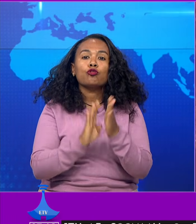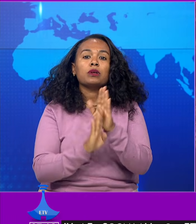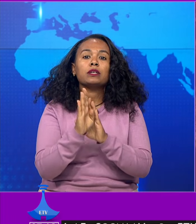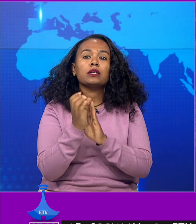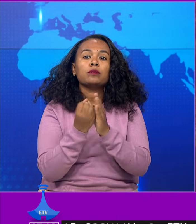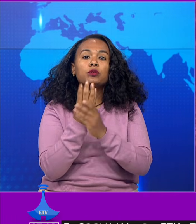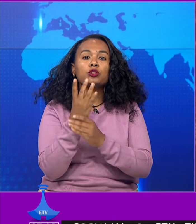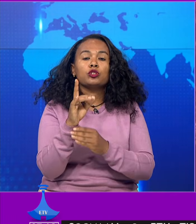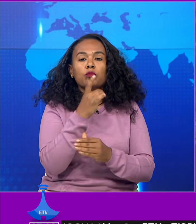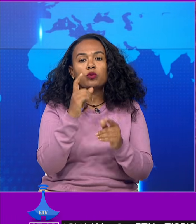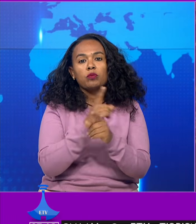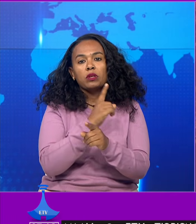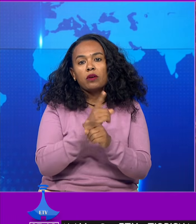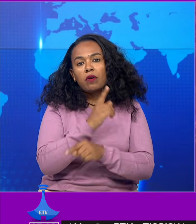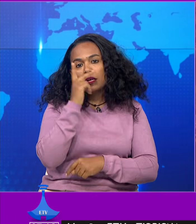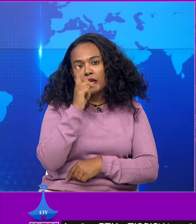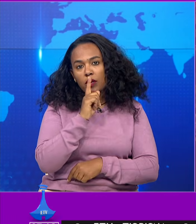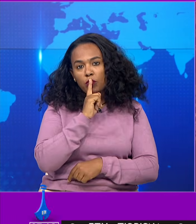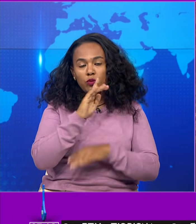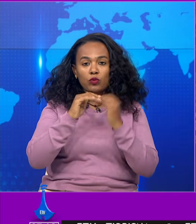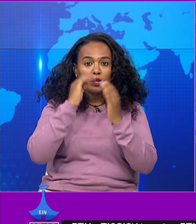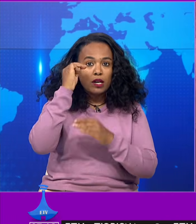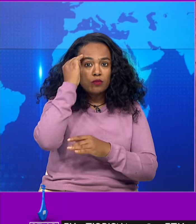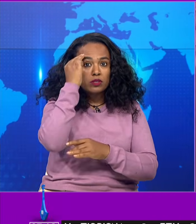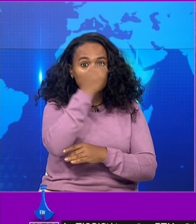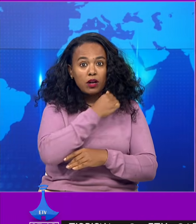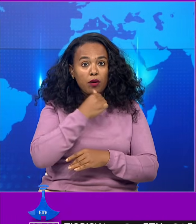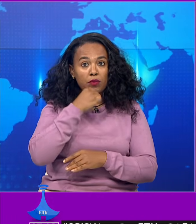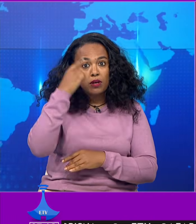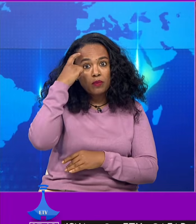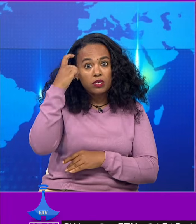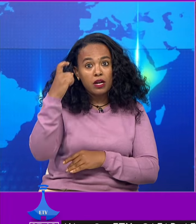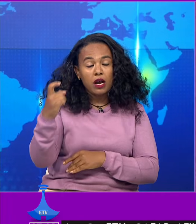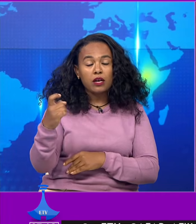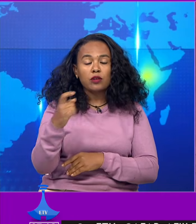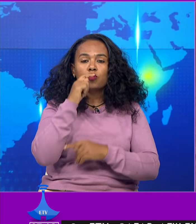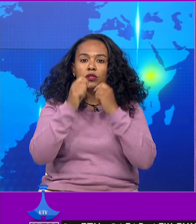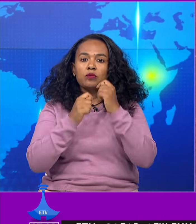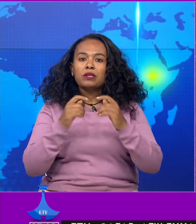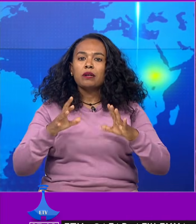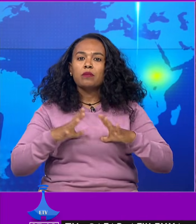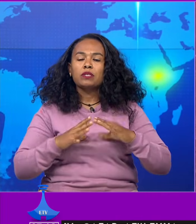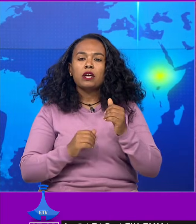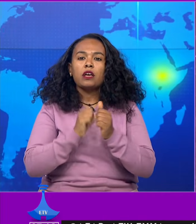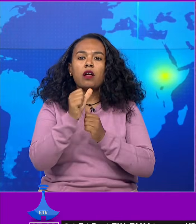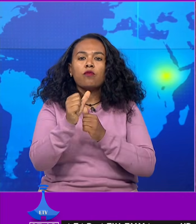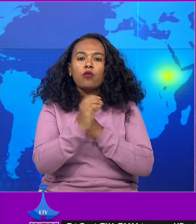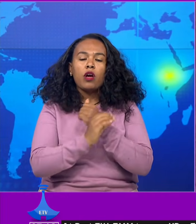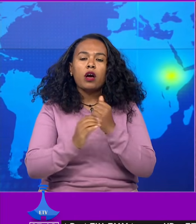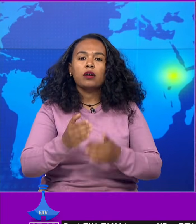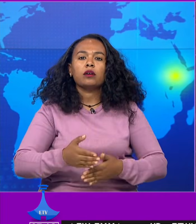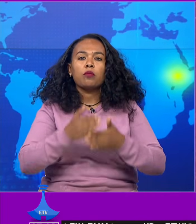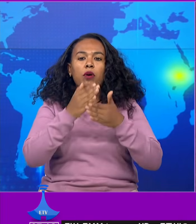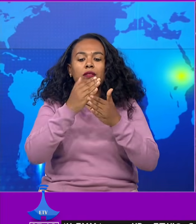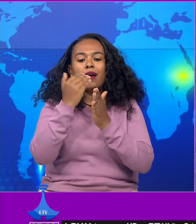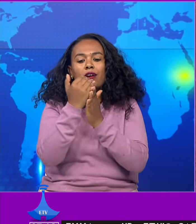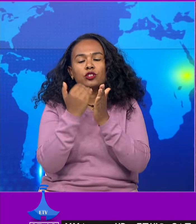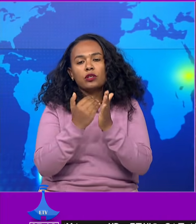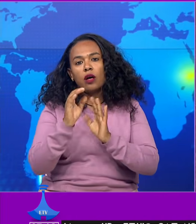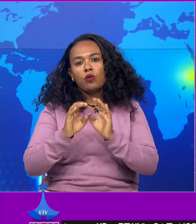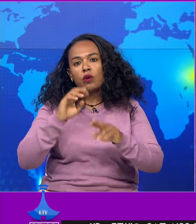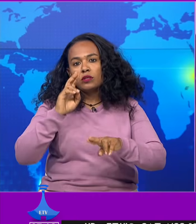እንደሚሆን በተግባር የታየበት ነው። የጠቅላይ ሚኒስትር አብይ አህመድ ራዕይ ቱሪዝምን ከመዝናኛ አልፎ የሀገር ግንባታ አጀንዳ አድርጎ